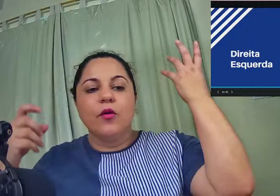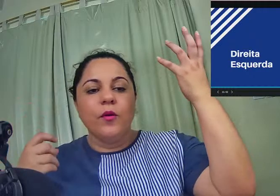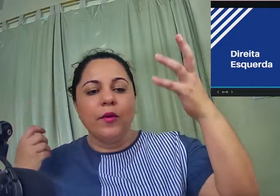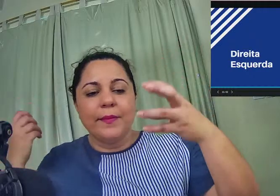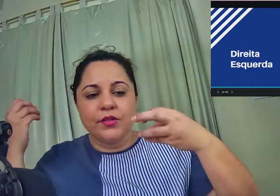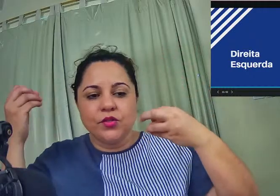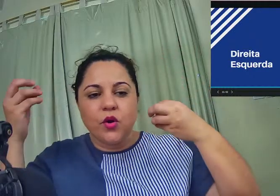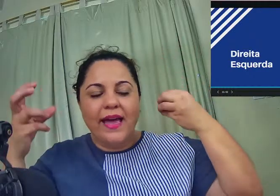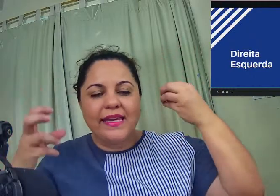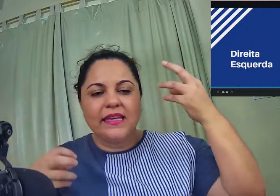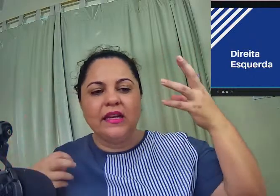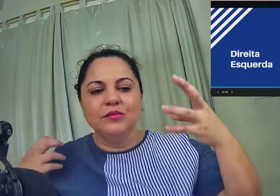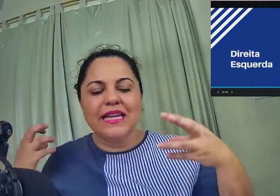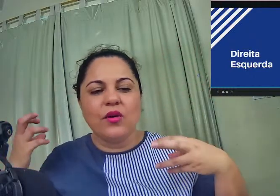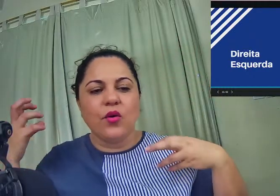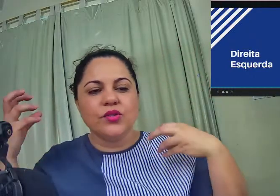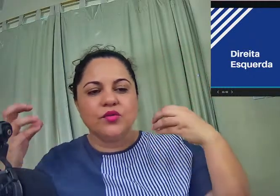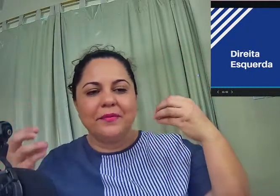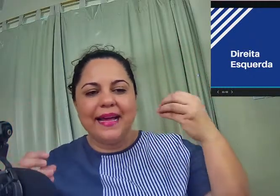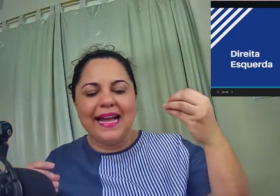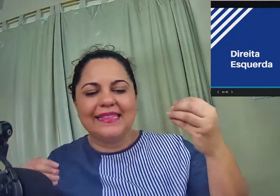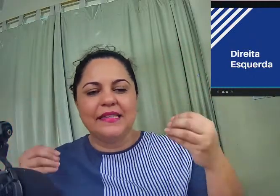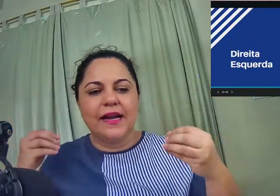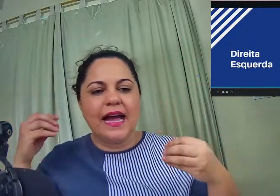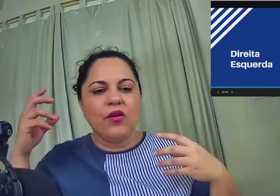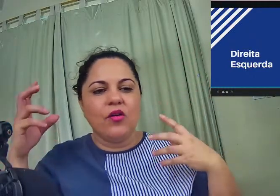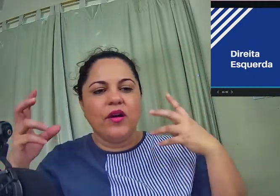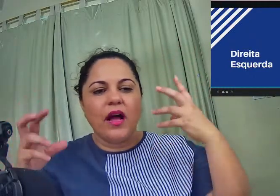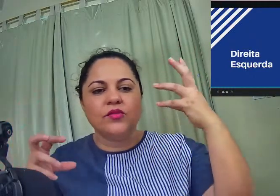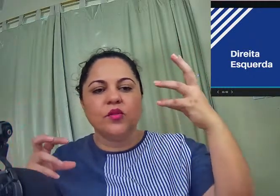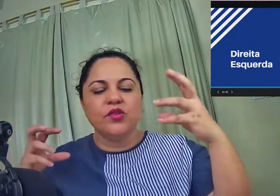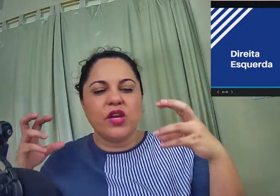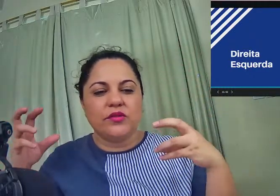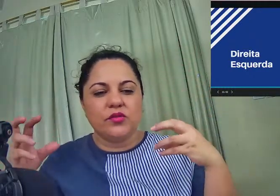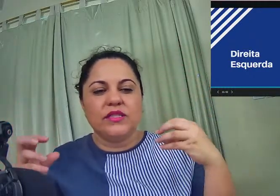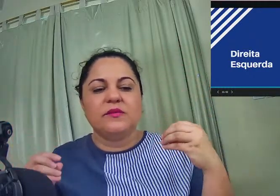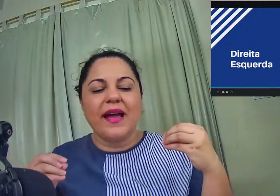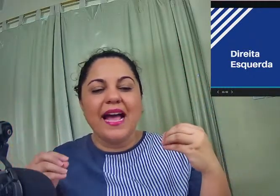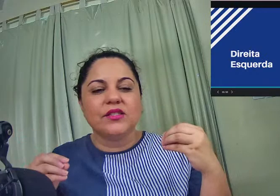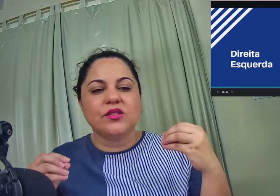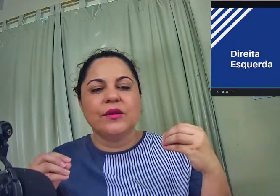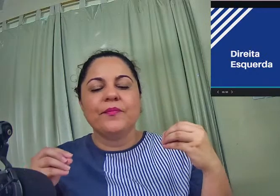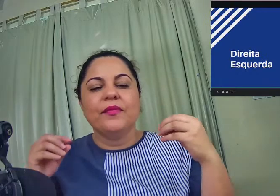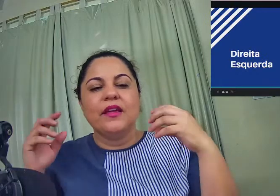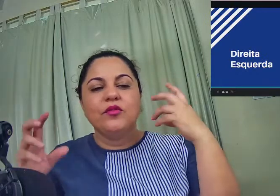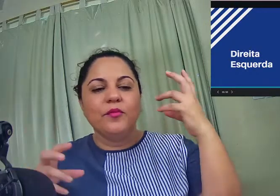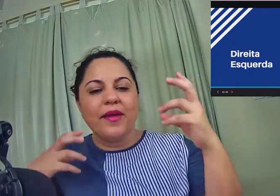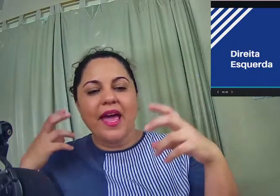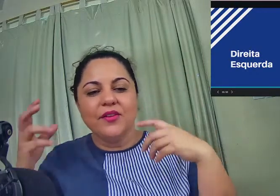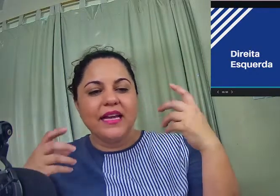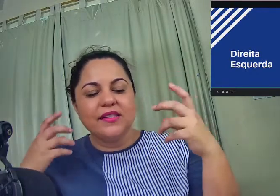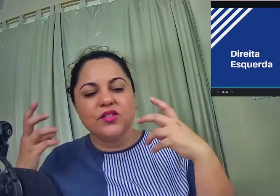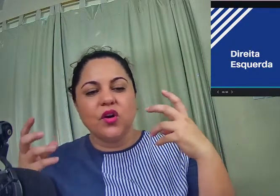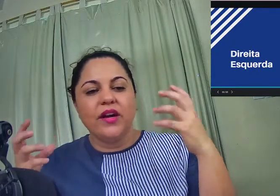a pessoa ainda não está acostumada a colocar os objetos no espaço, no meio da história ela